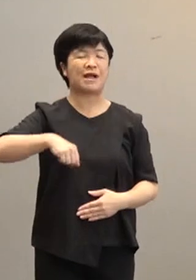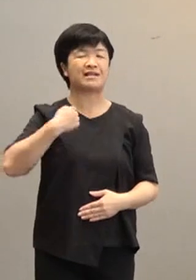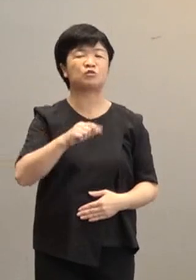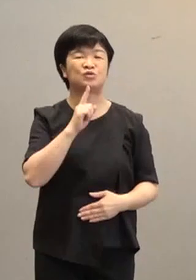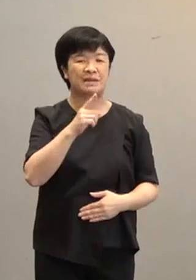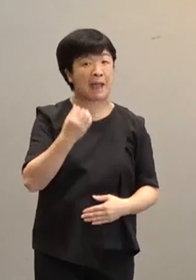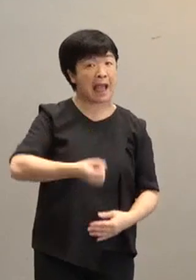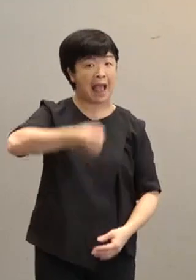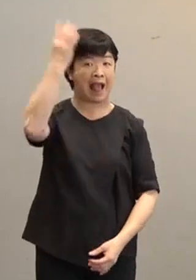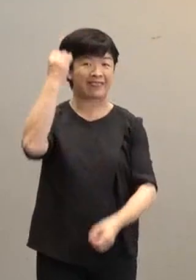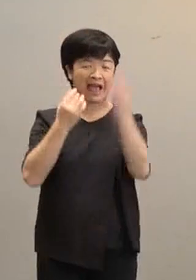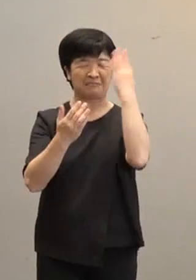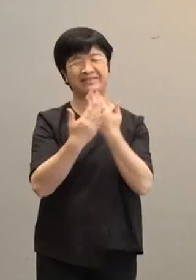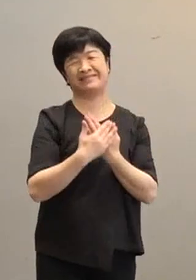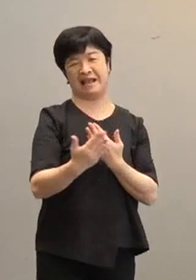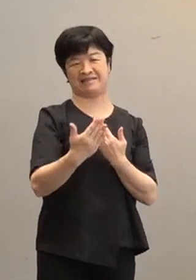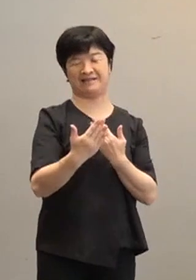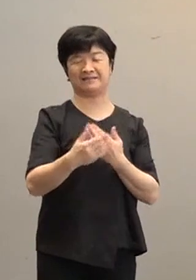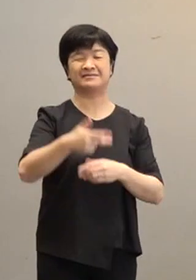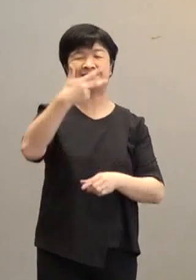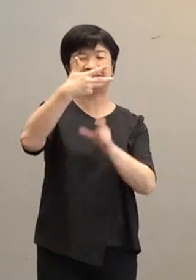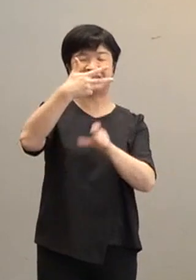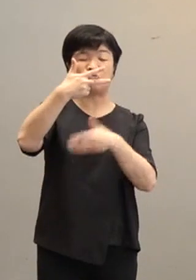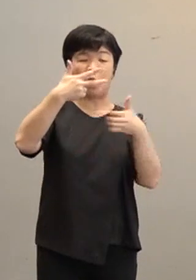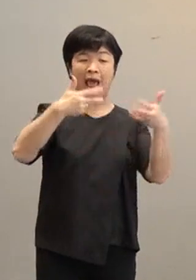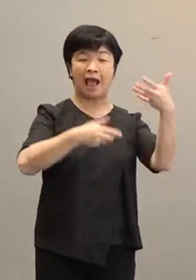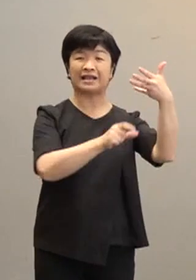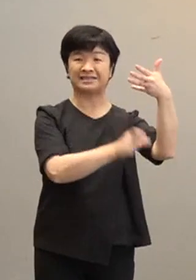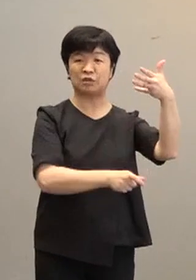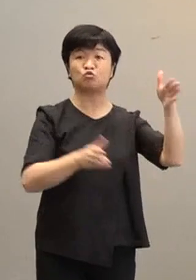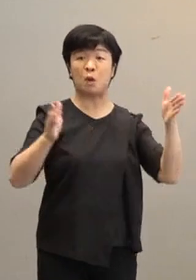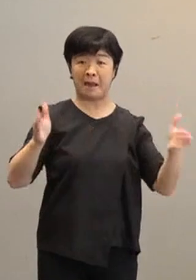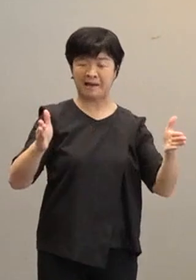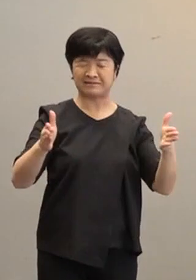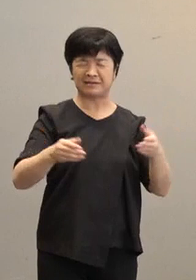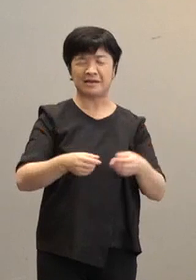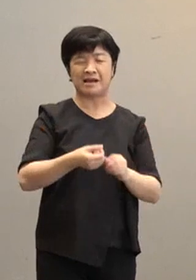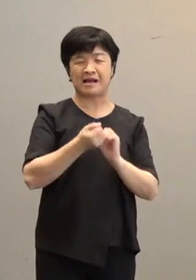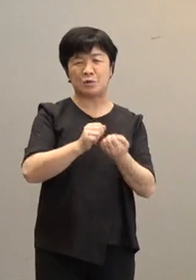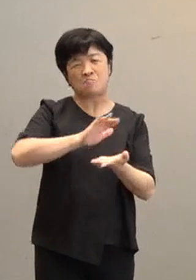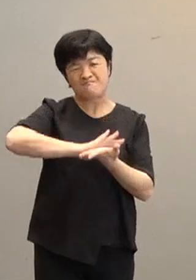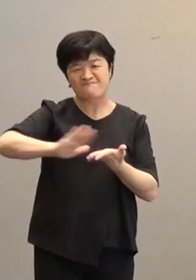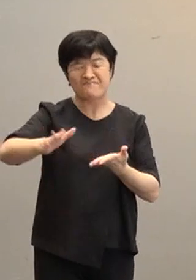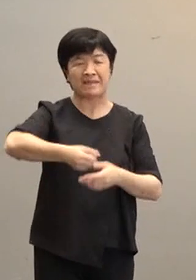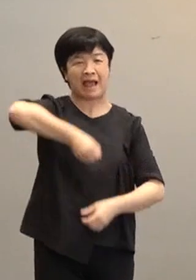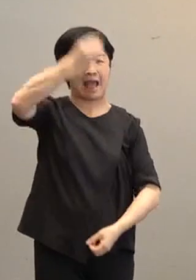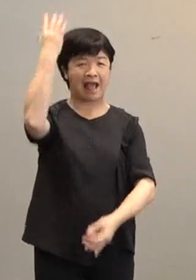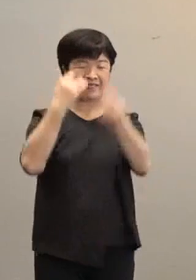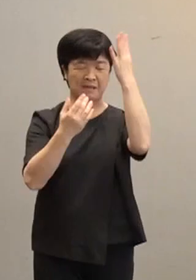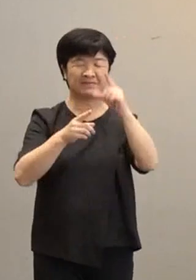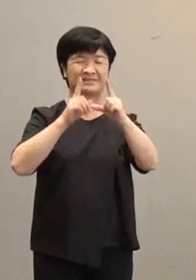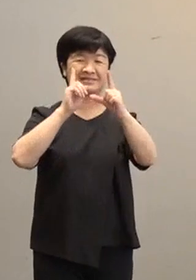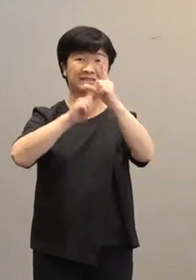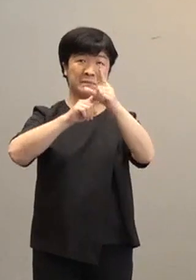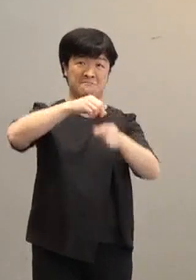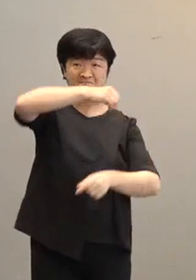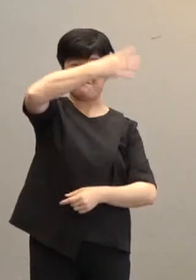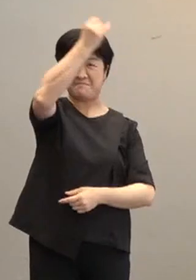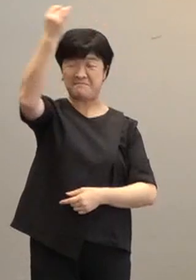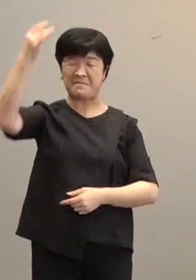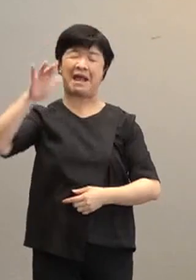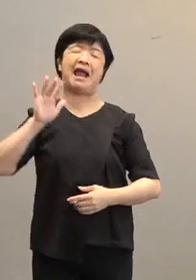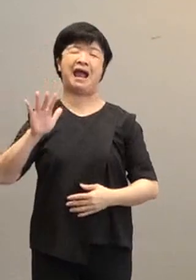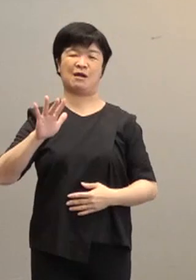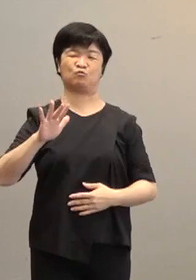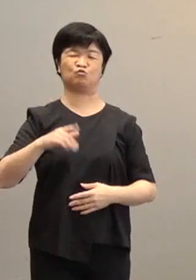花火大会です。7月から8月にかけては色鮮やかな大輪の花火が千葉の夜空を彩ります。